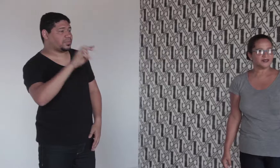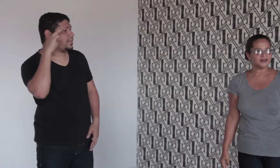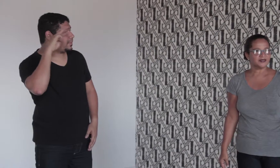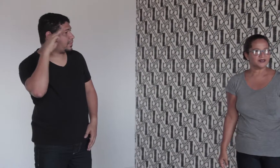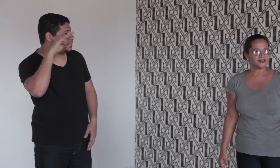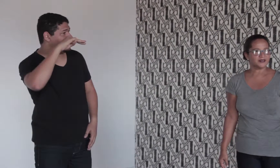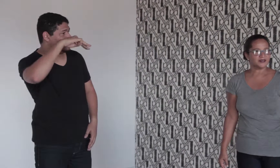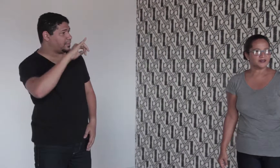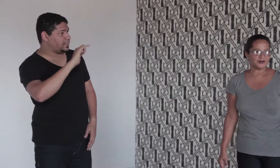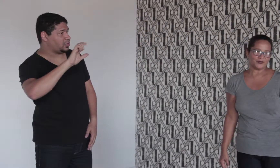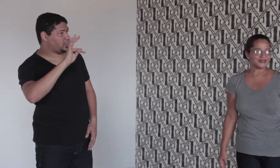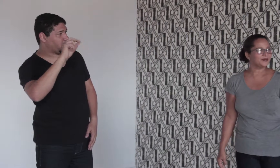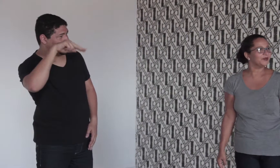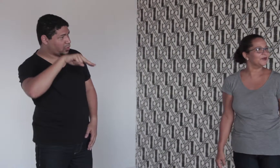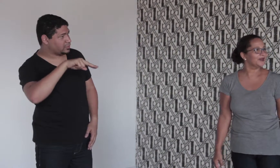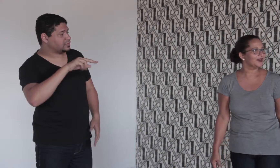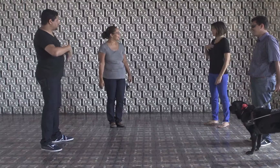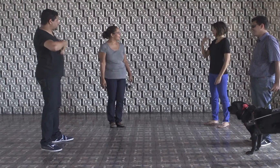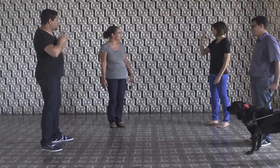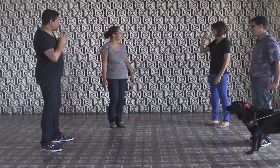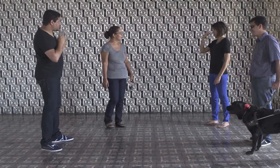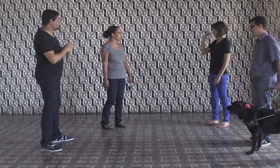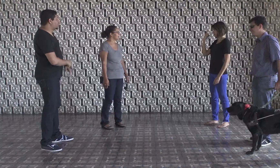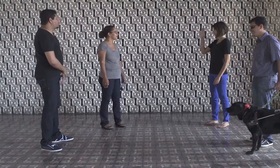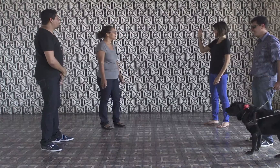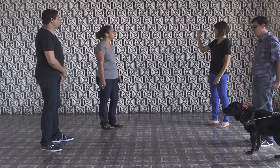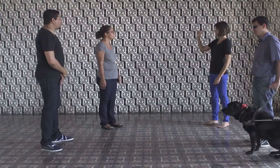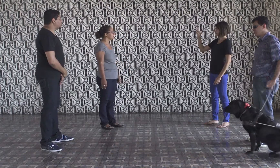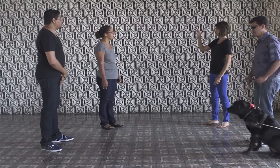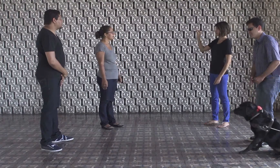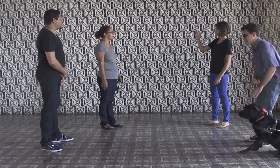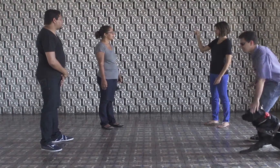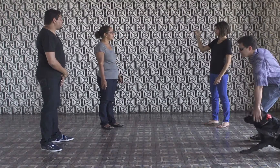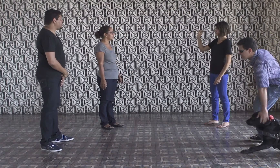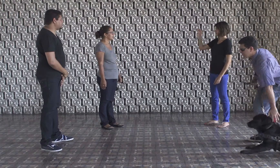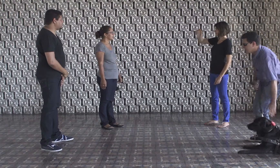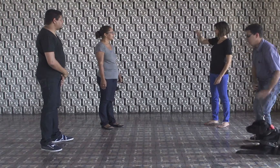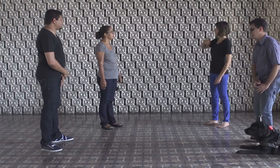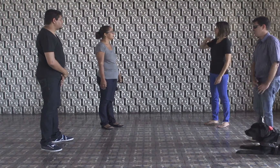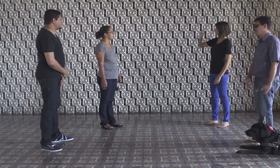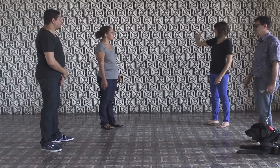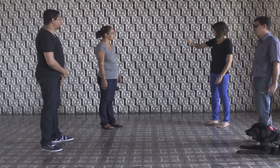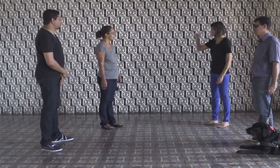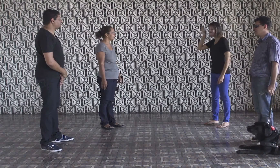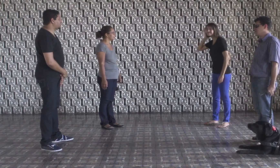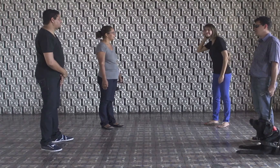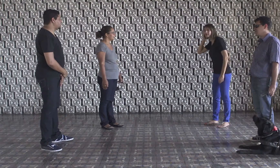é muito prazer em conhecê-la O prazer é meu Carol fala em Libras Meu nome é Carolina E meu sinal é essa